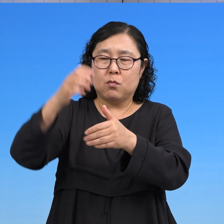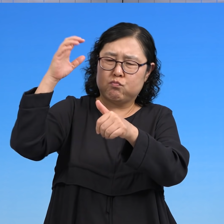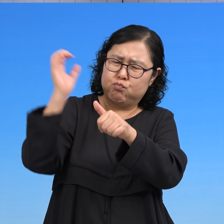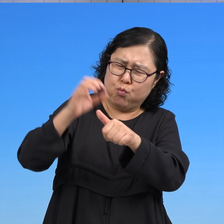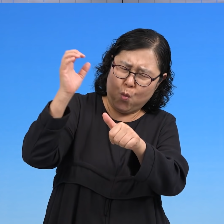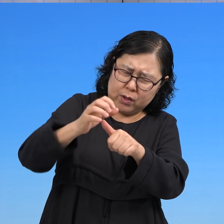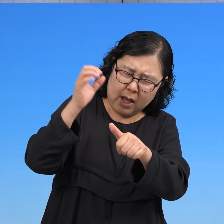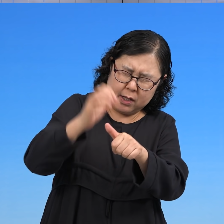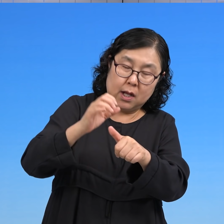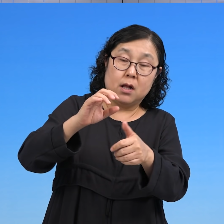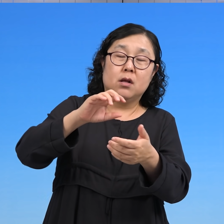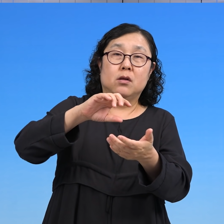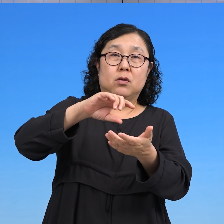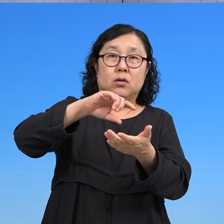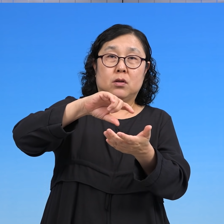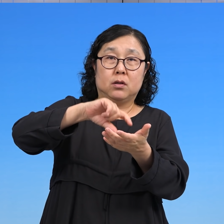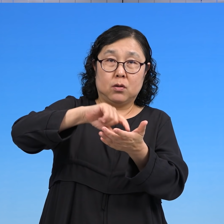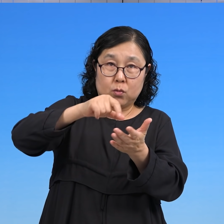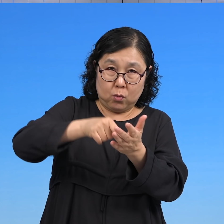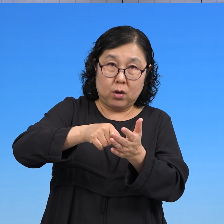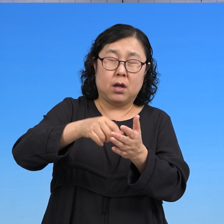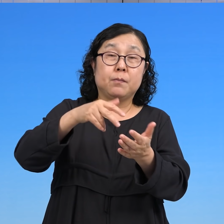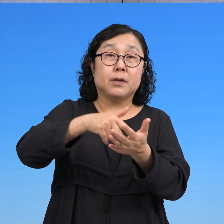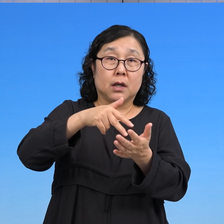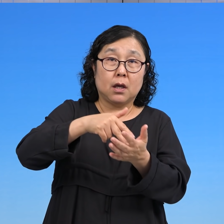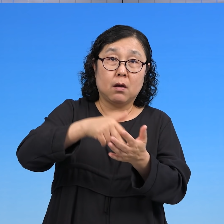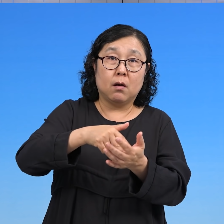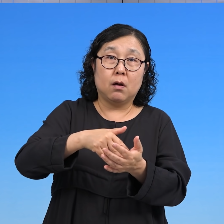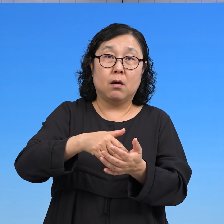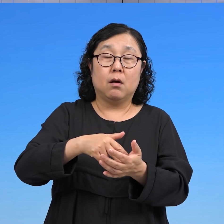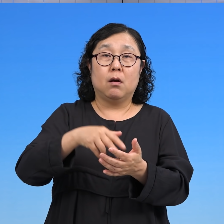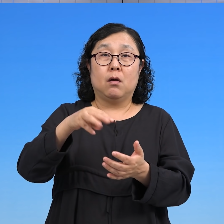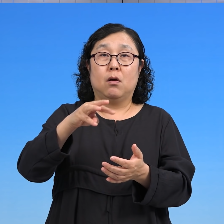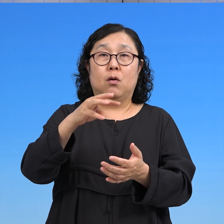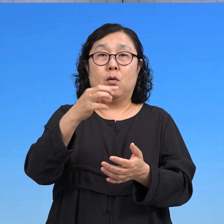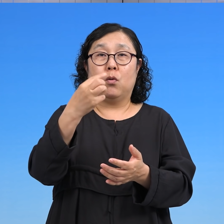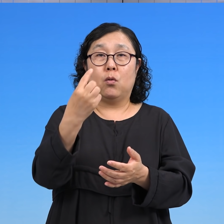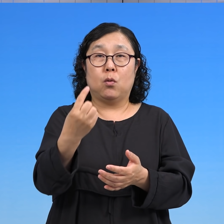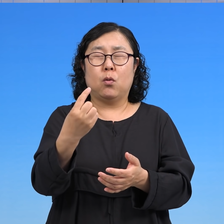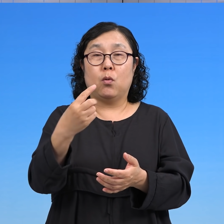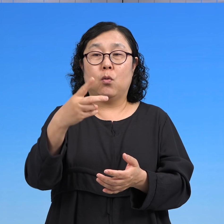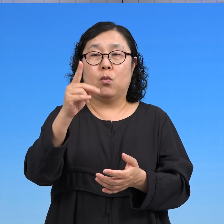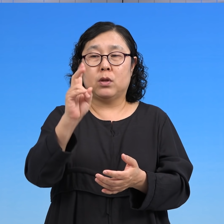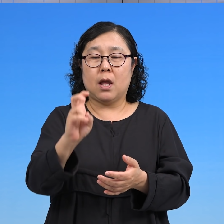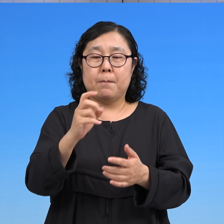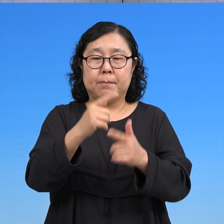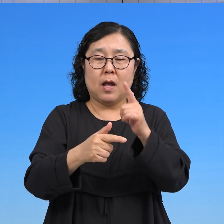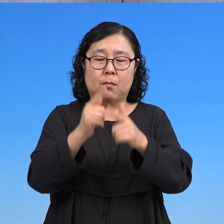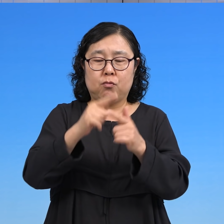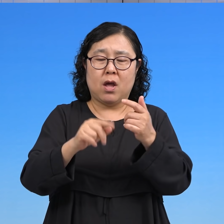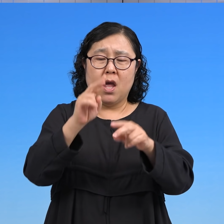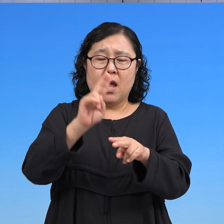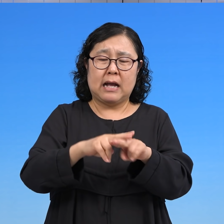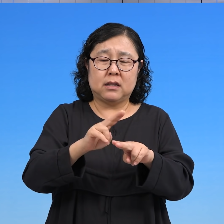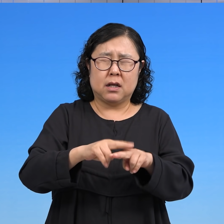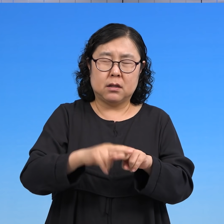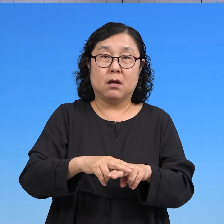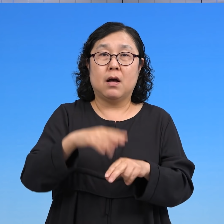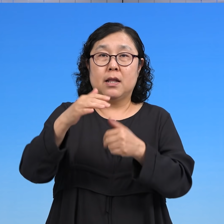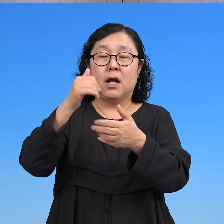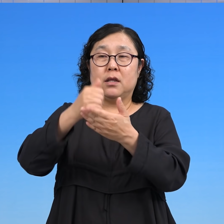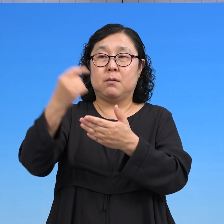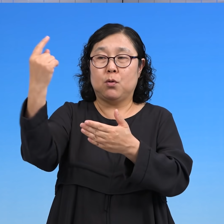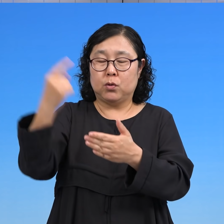이렇게 꾸지람해야 되는 상황이에요. 하나님이 지금 이렇게 로뎀나무 못해 나 이렇게 사느니 죽고 싶다고